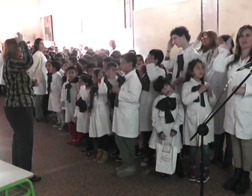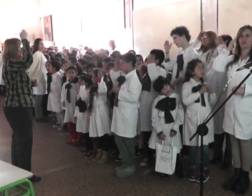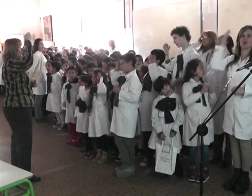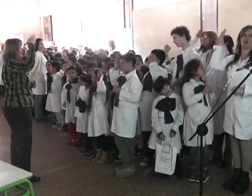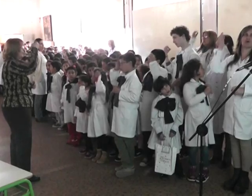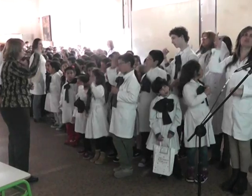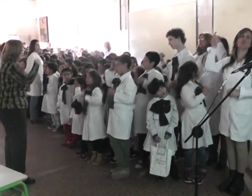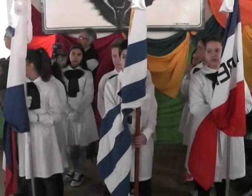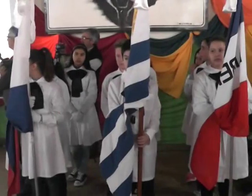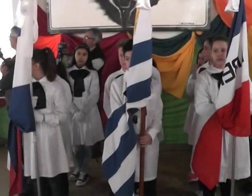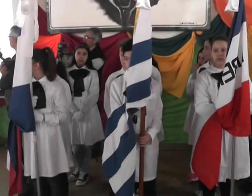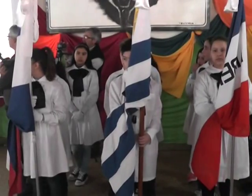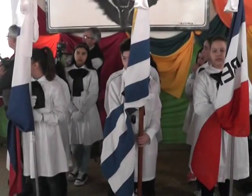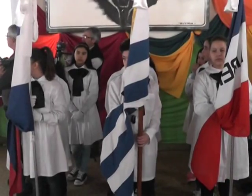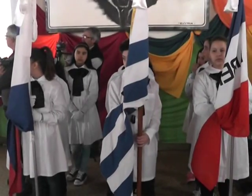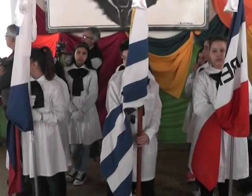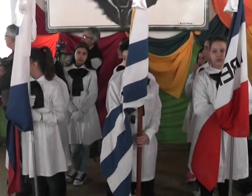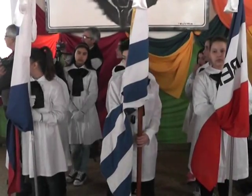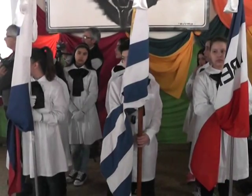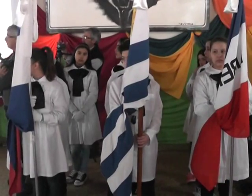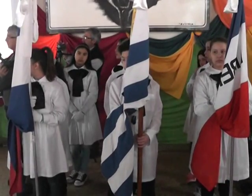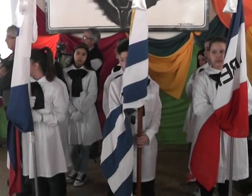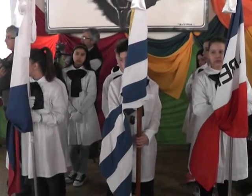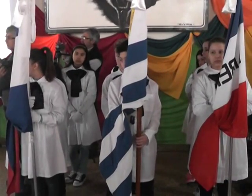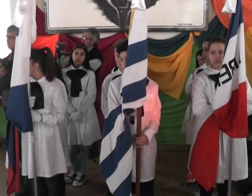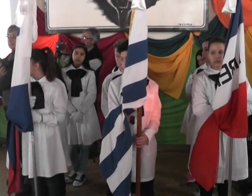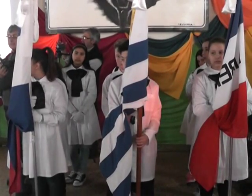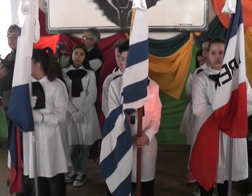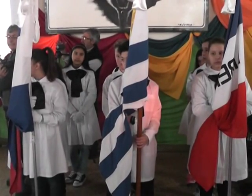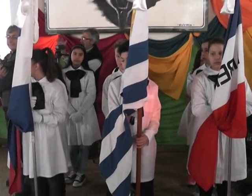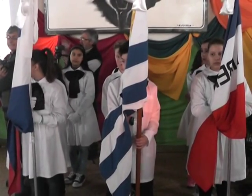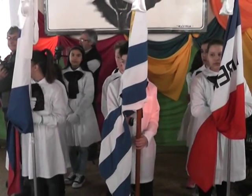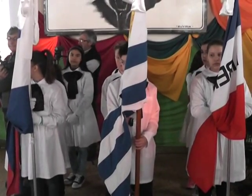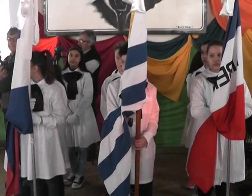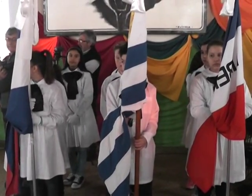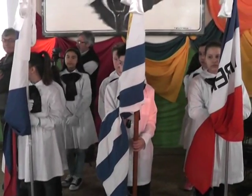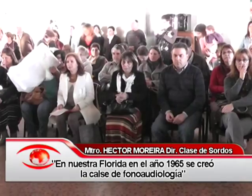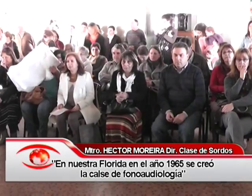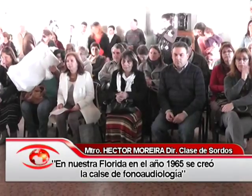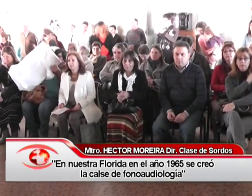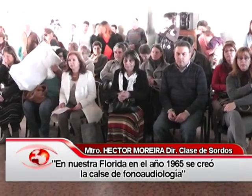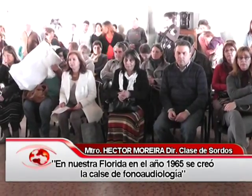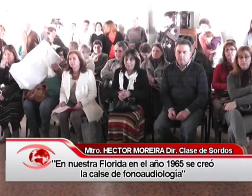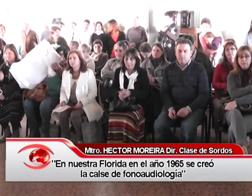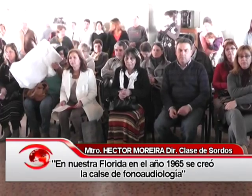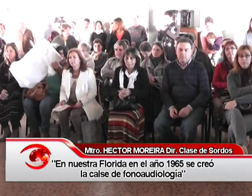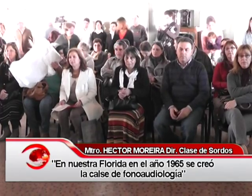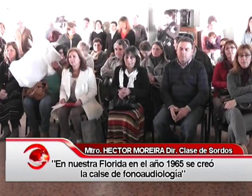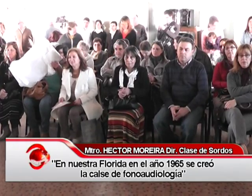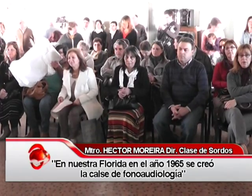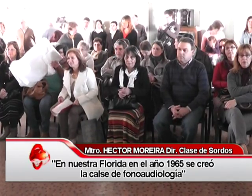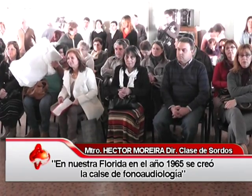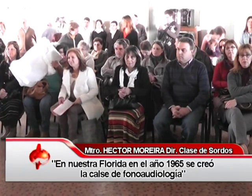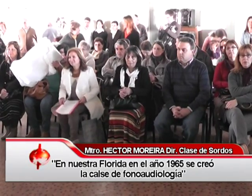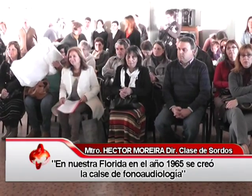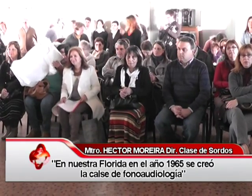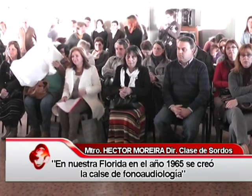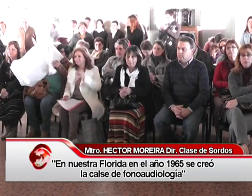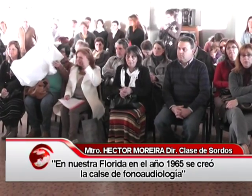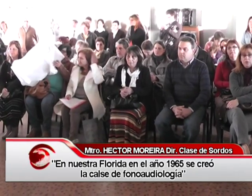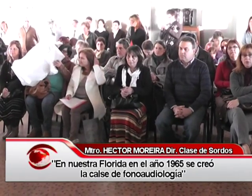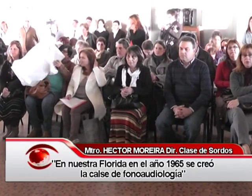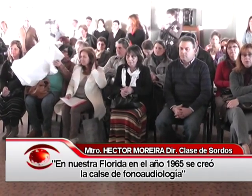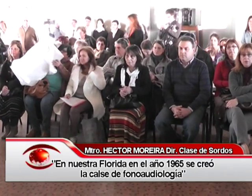en el día de hoy, la señora maestra especializada, Nair Iriondo de Día. Con dicho motivo, se